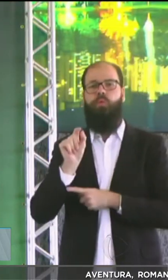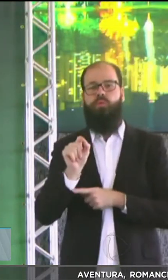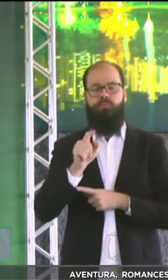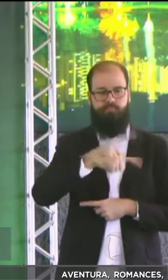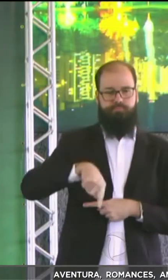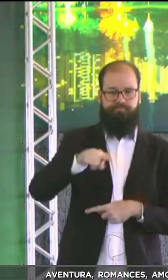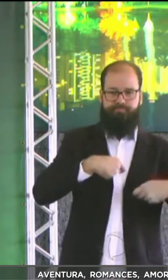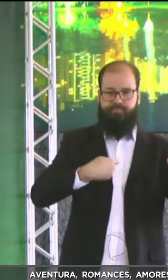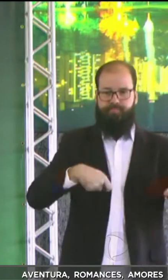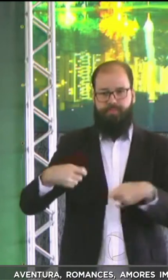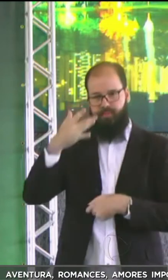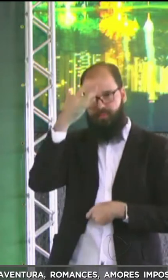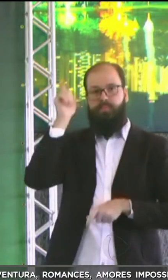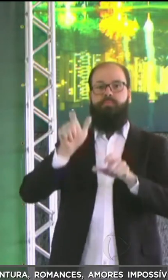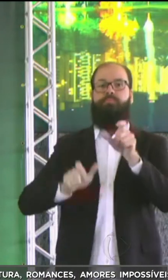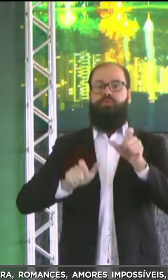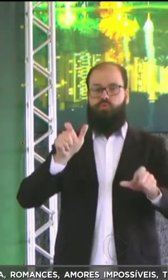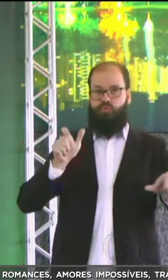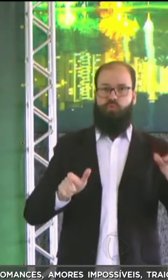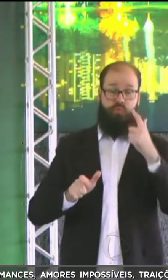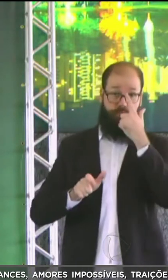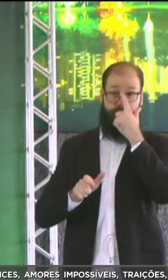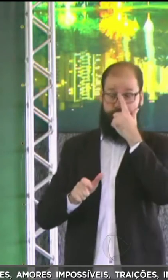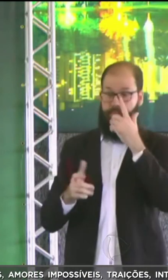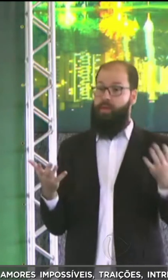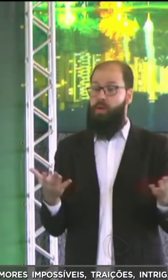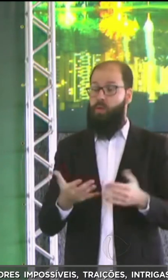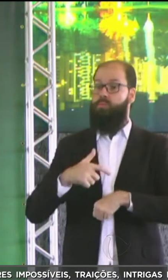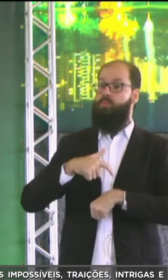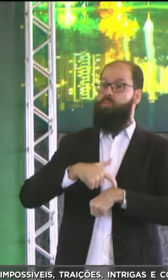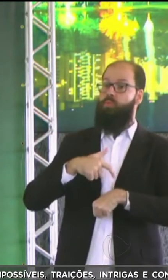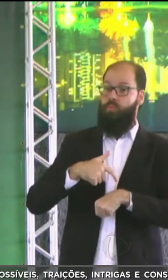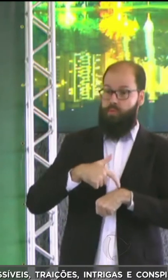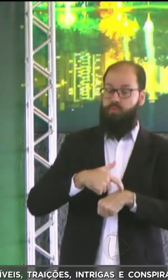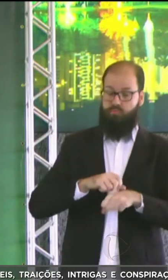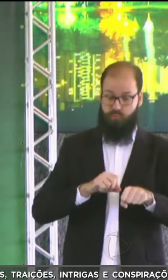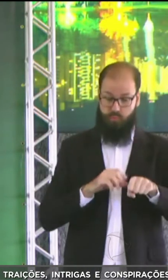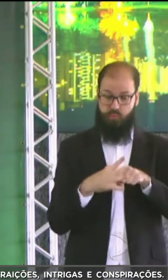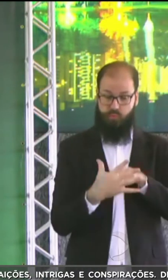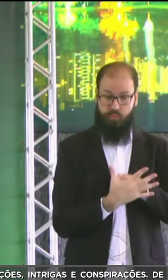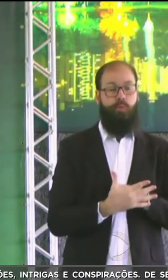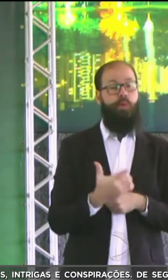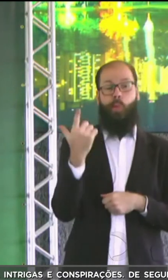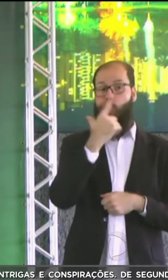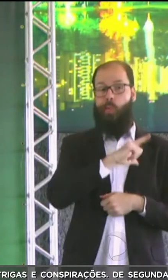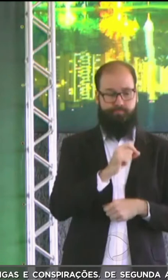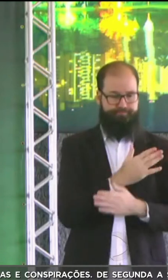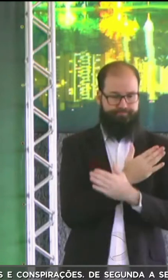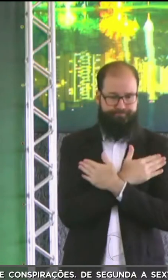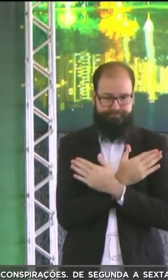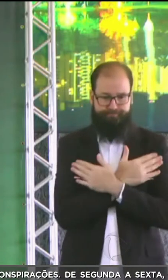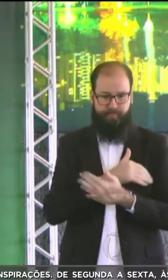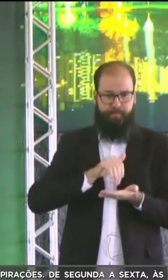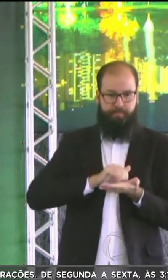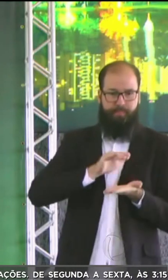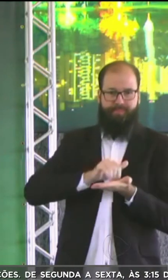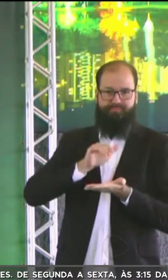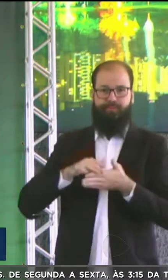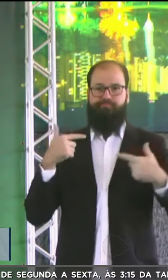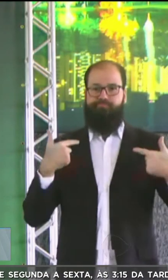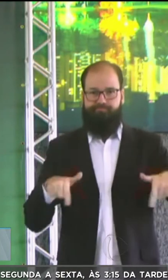pessoas, por esse momento da Covid, perderem seus empregos,